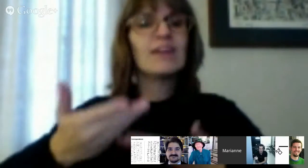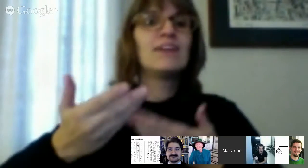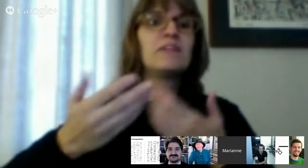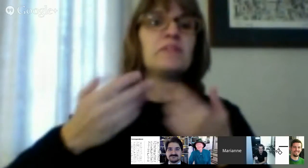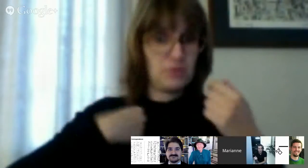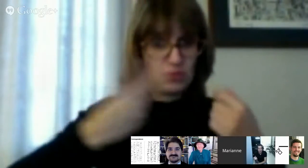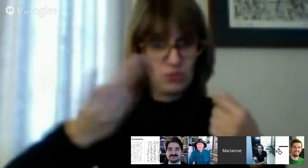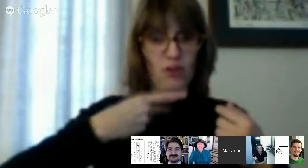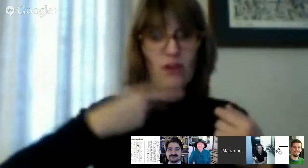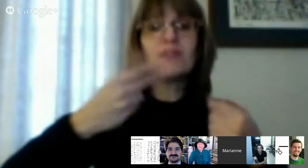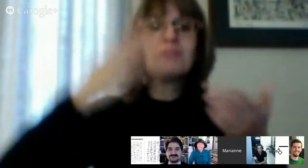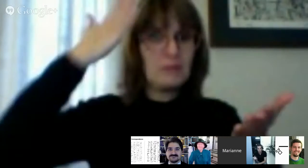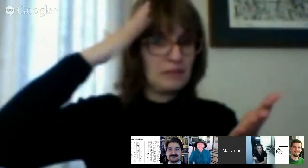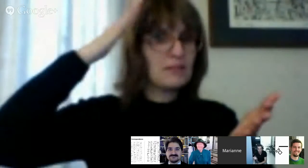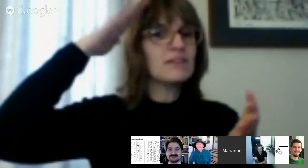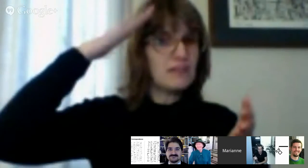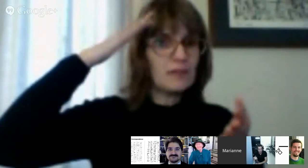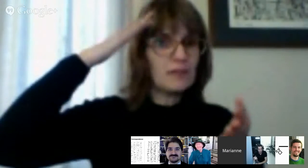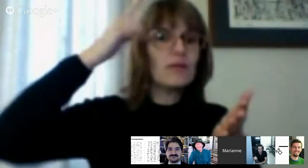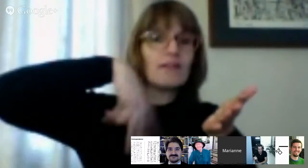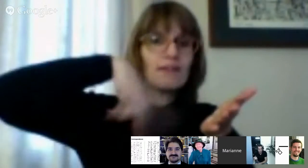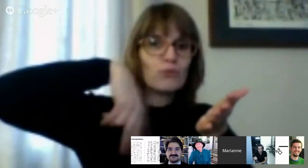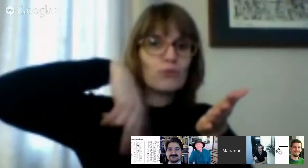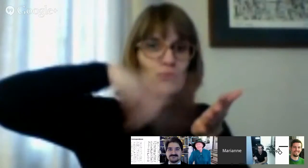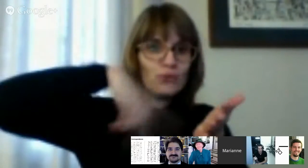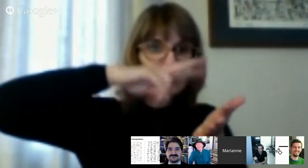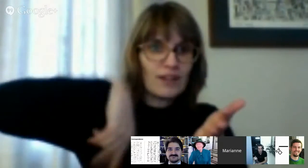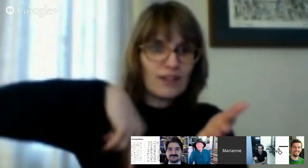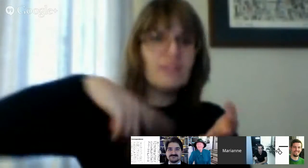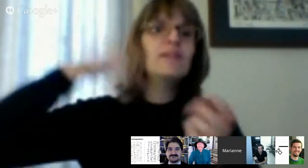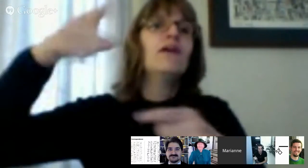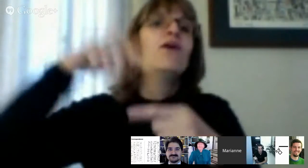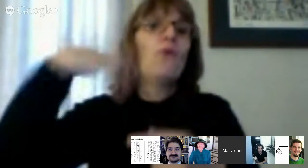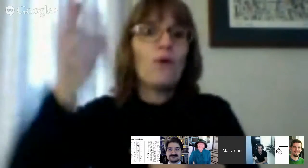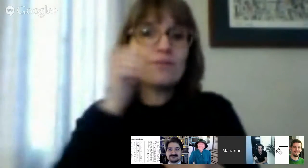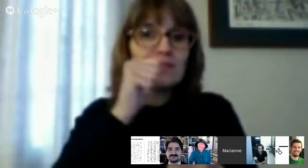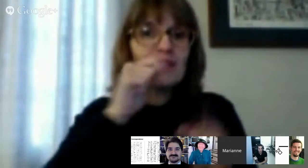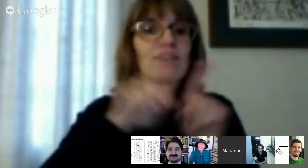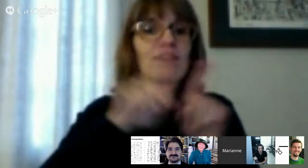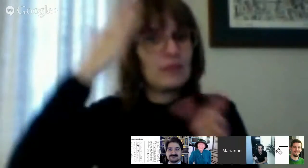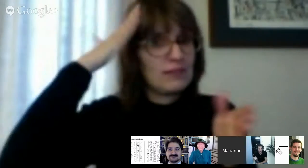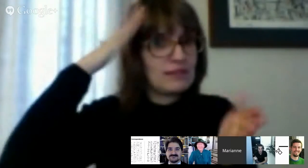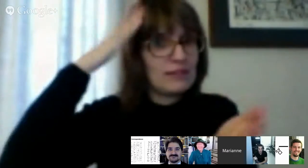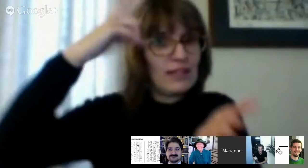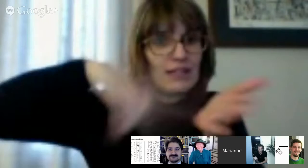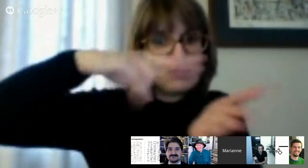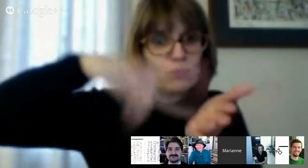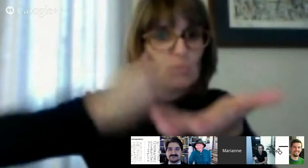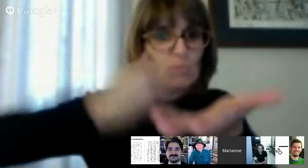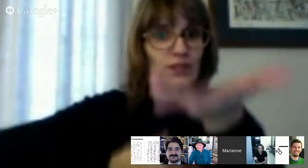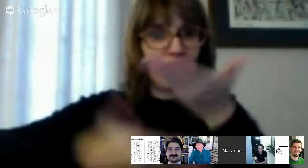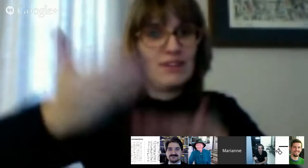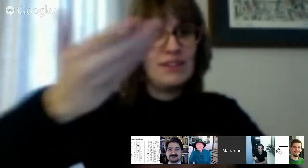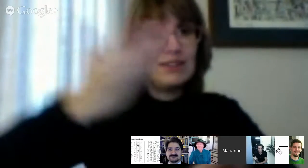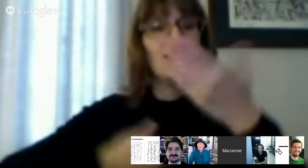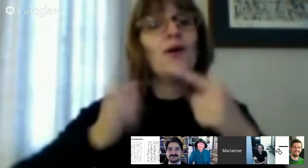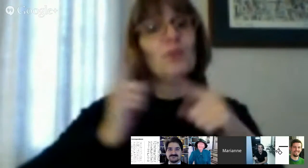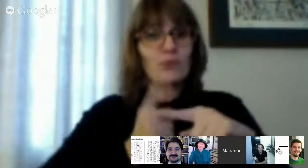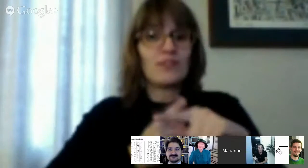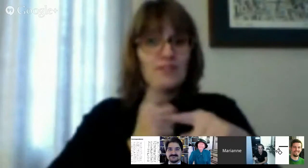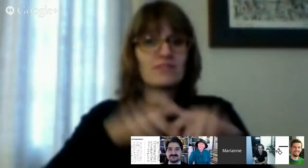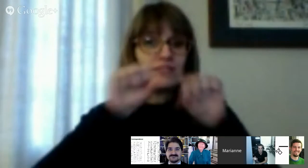essas cartas ou não. Então nós entendemos, nós fizemos a